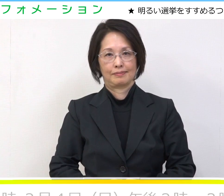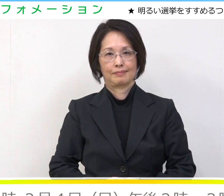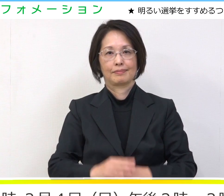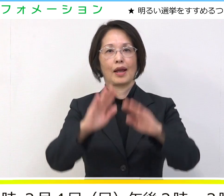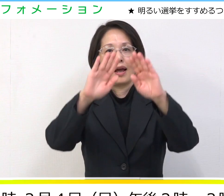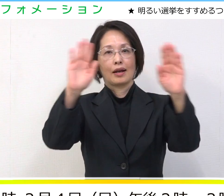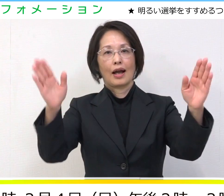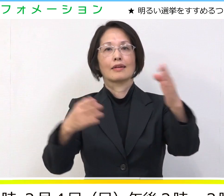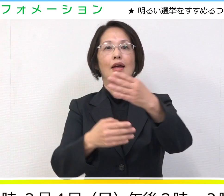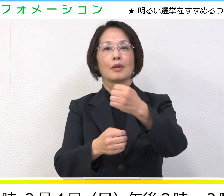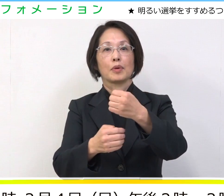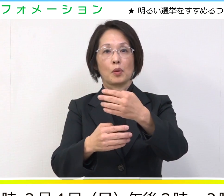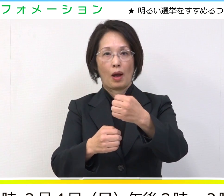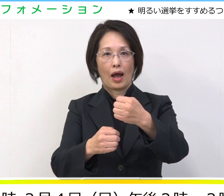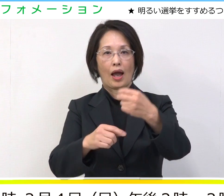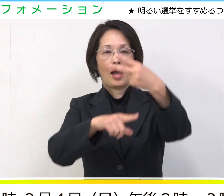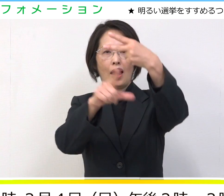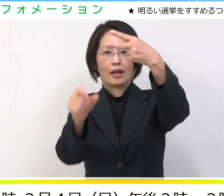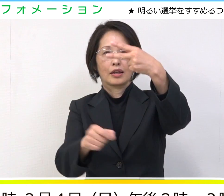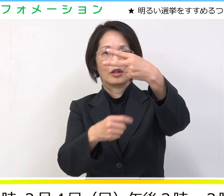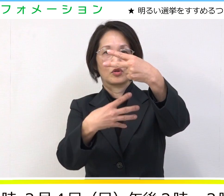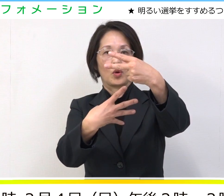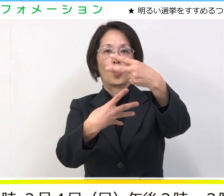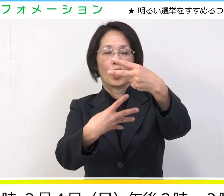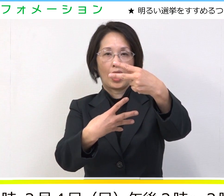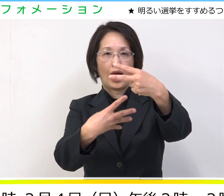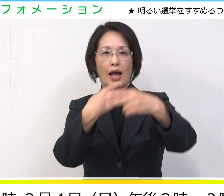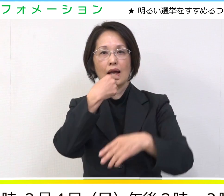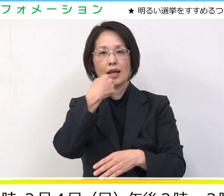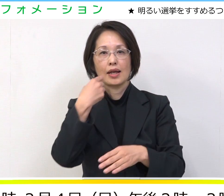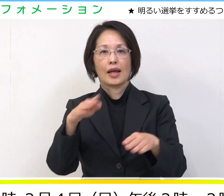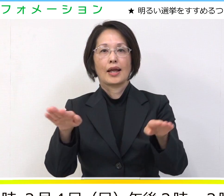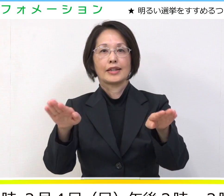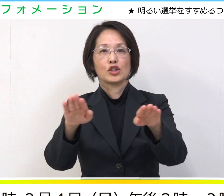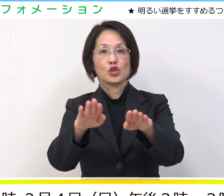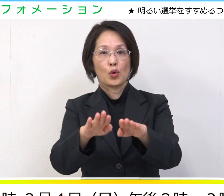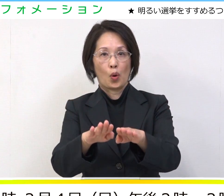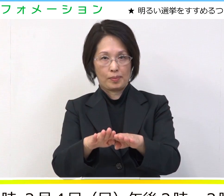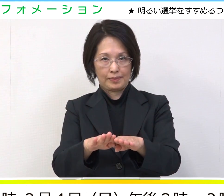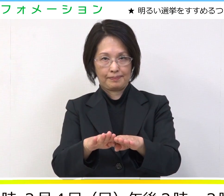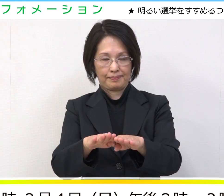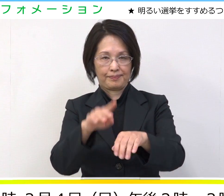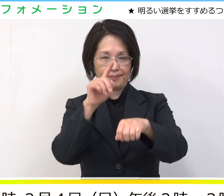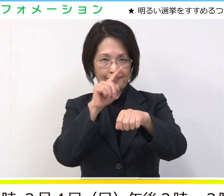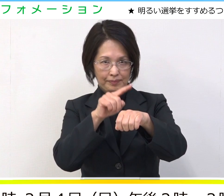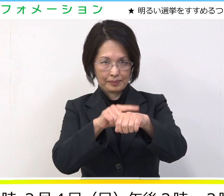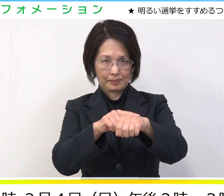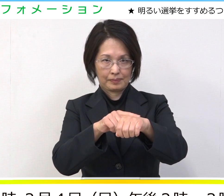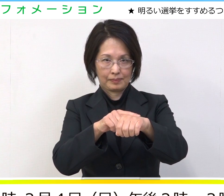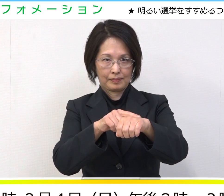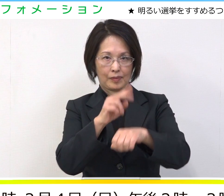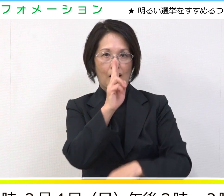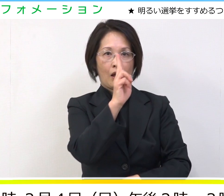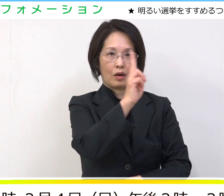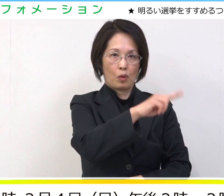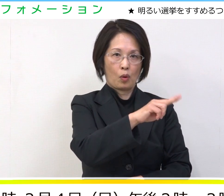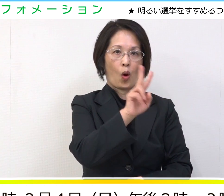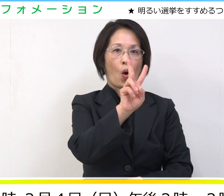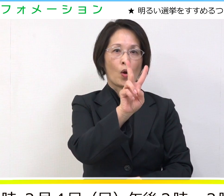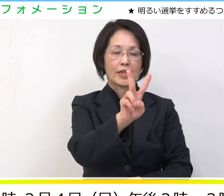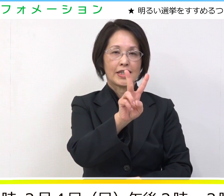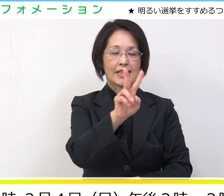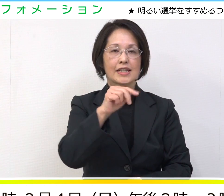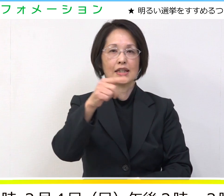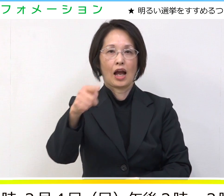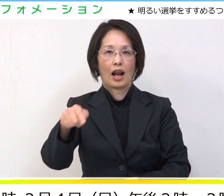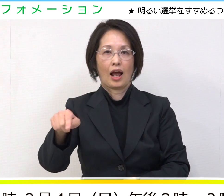開催日は2月4日日曜日時間は午後2時から